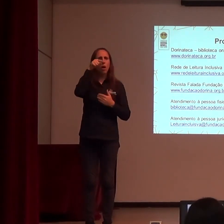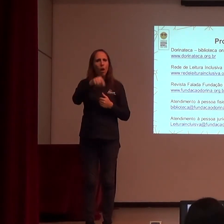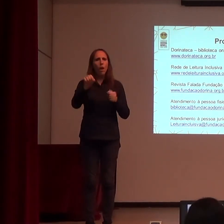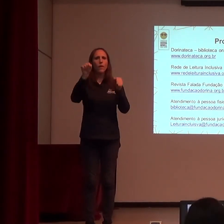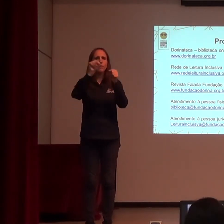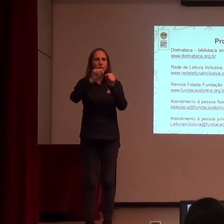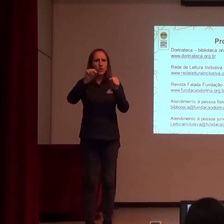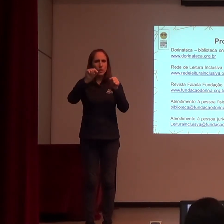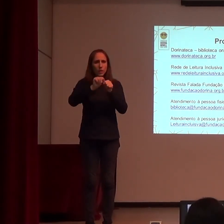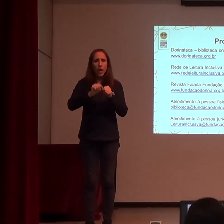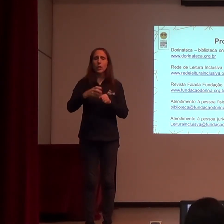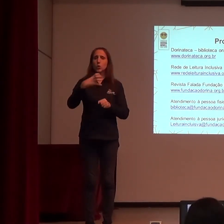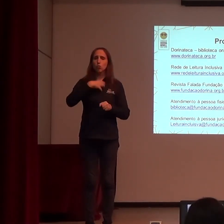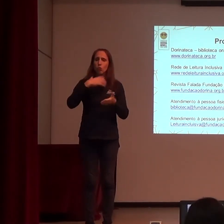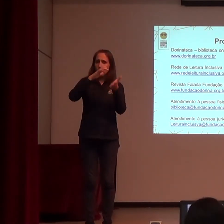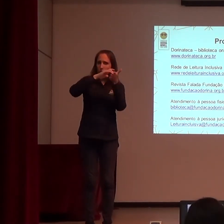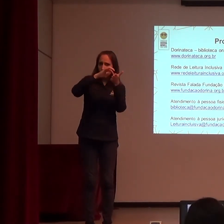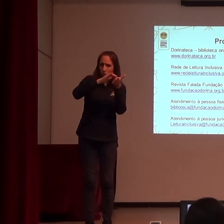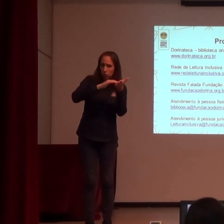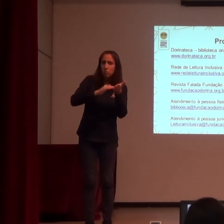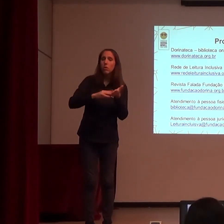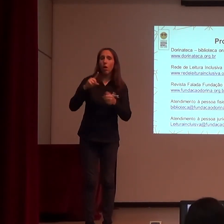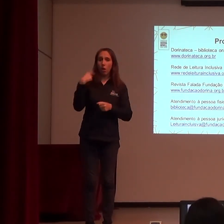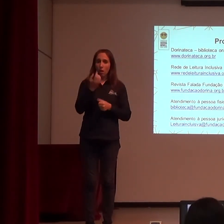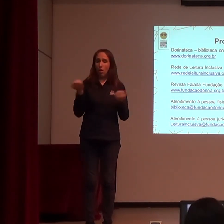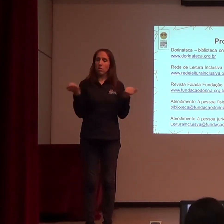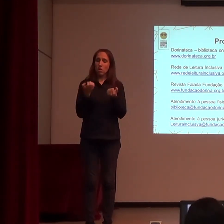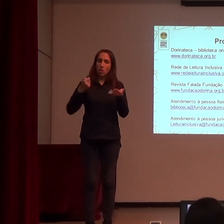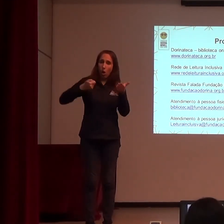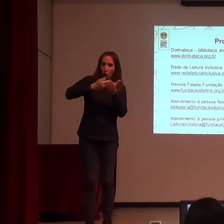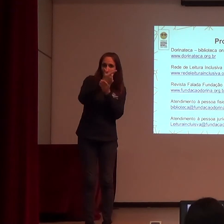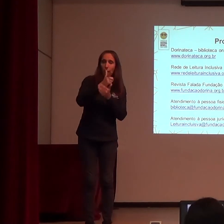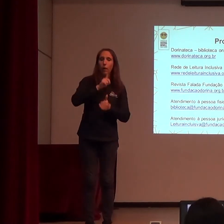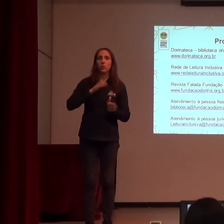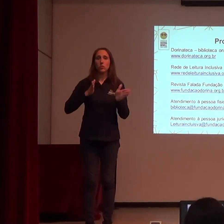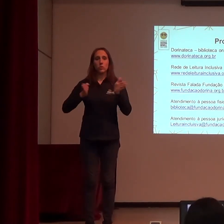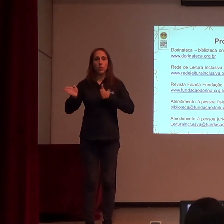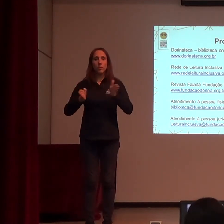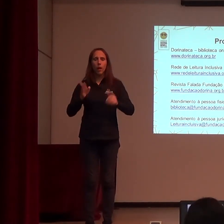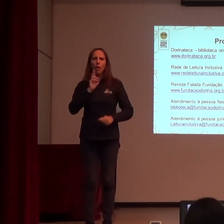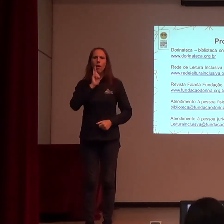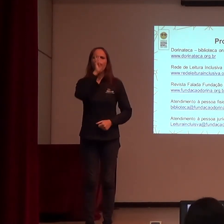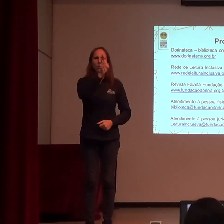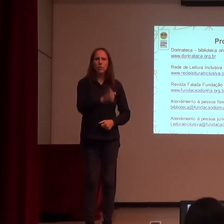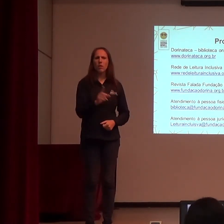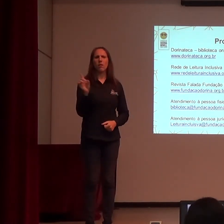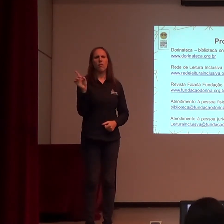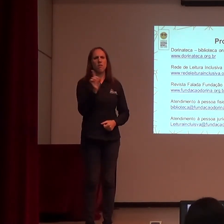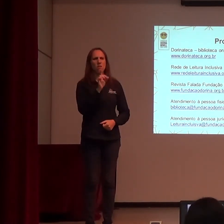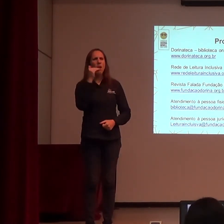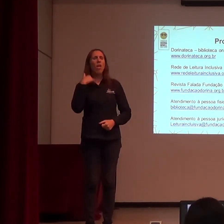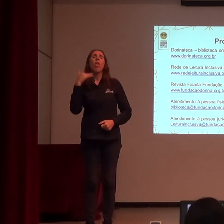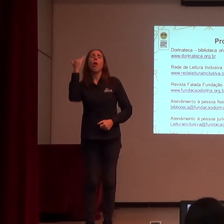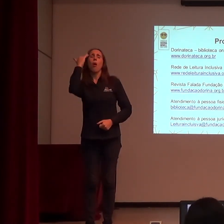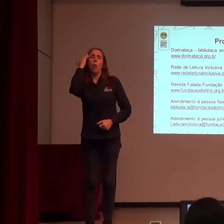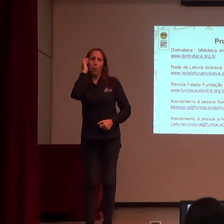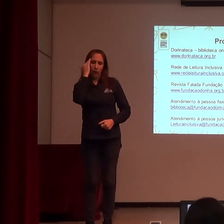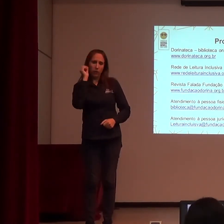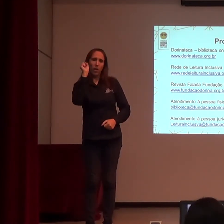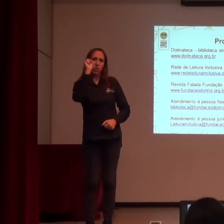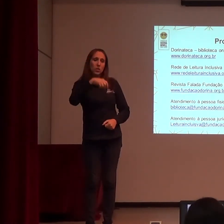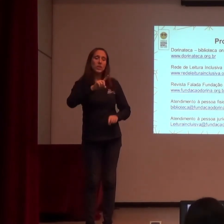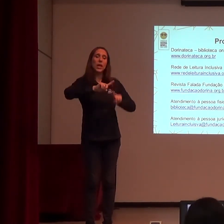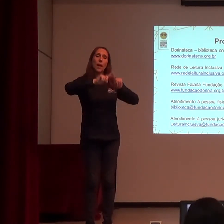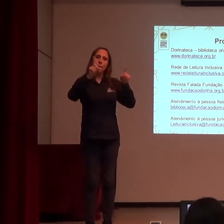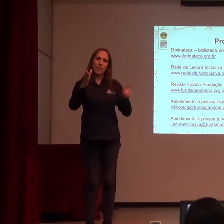em formato digital, que a gente poderia comprar, seria acessível e tal. E ele respondeu dizendo, não, eu entendo perfeitamente, mas as minhas obras